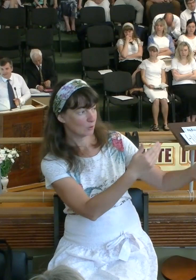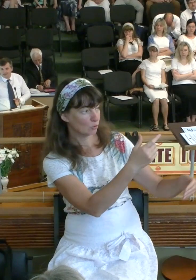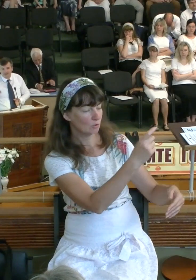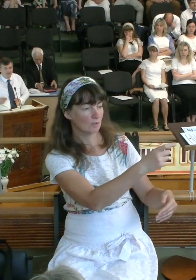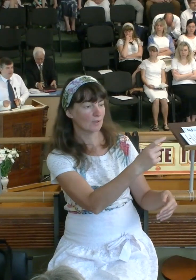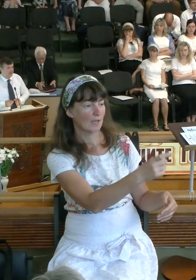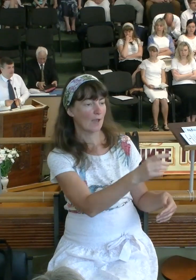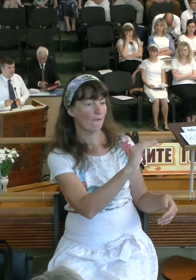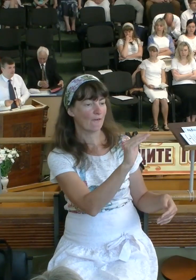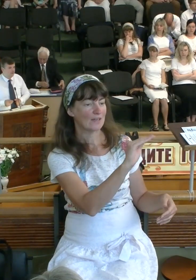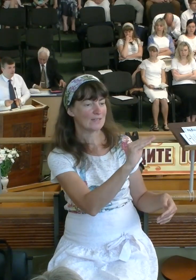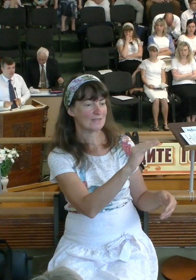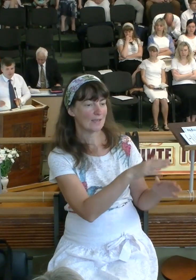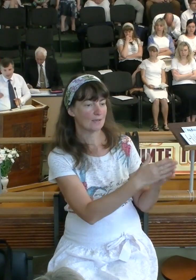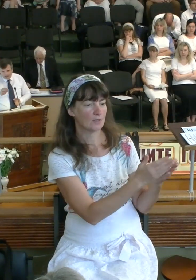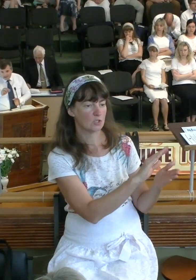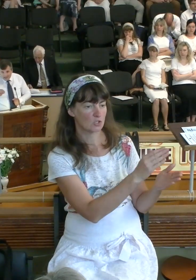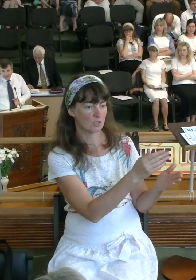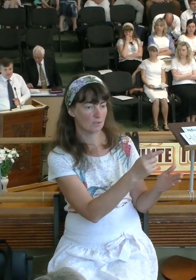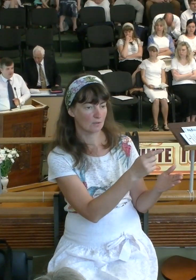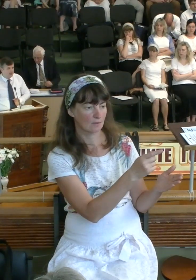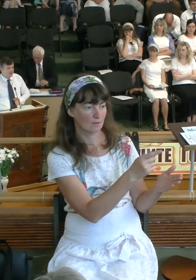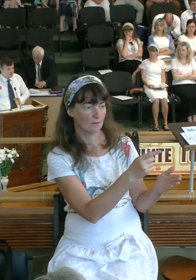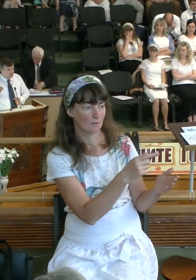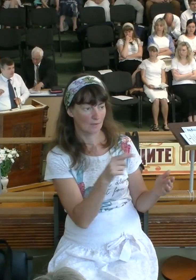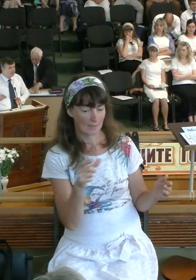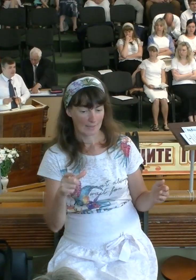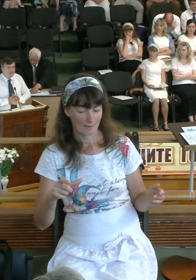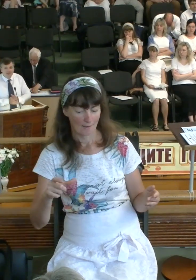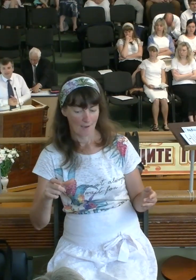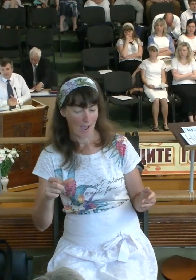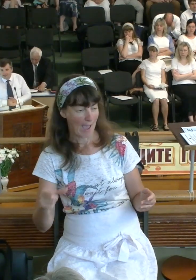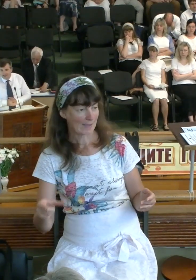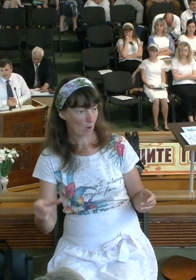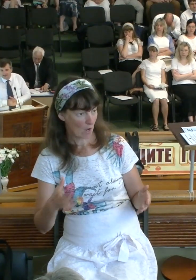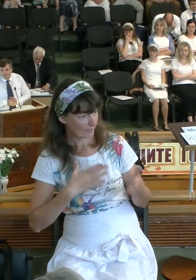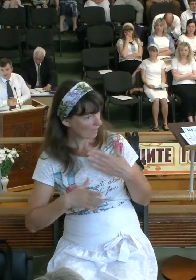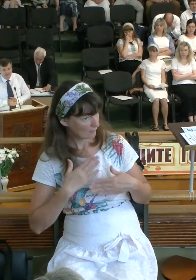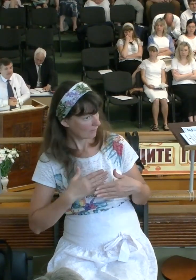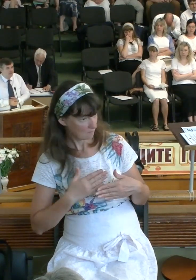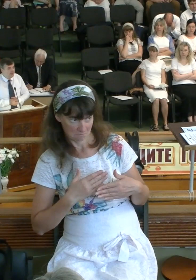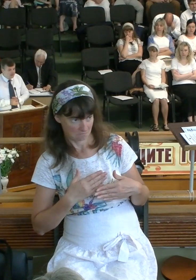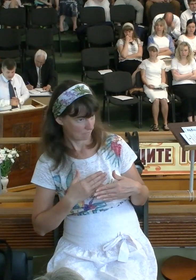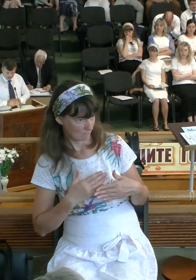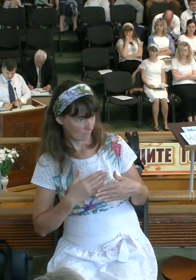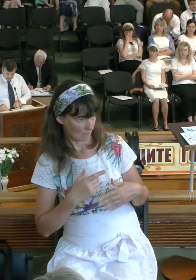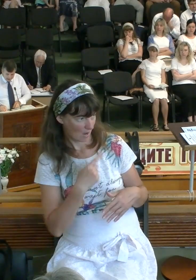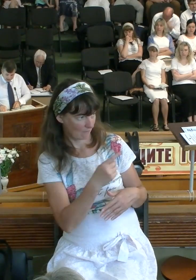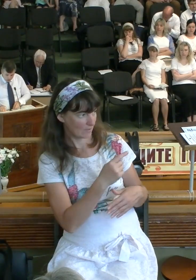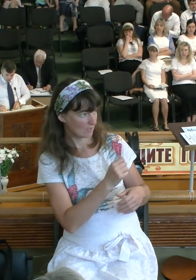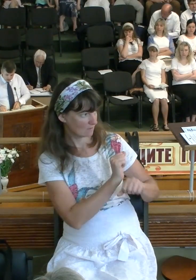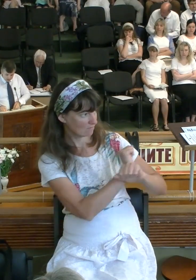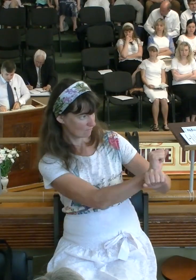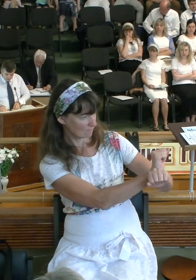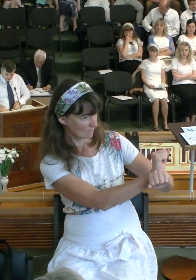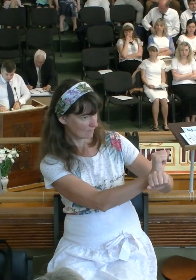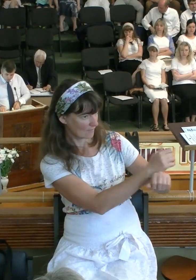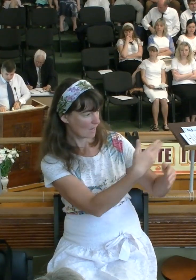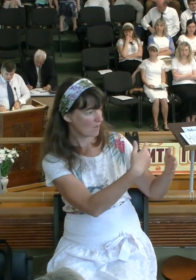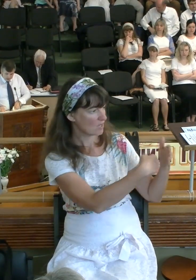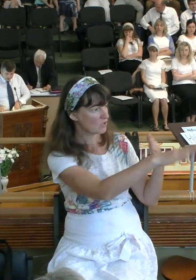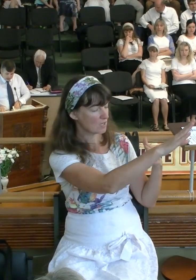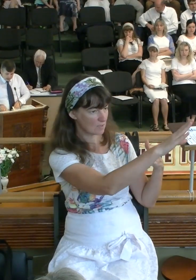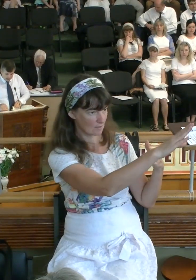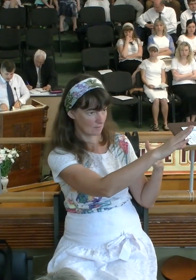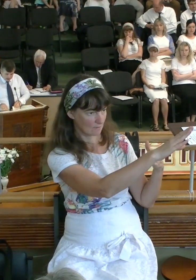говорит такие странные слова. Он говорит: отойдите от меня, вот змеиные дети, сотворите достойный